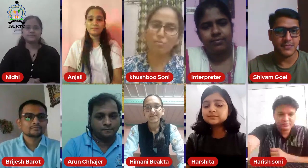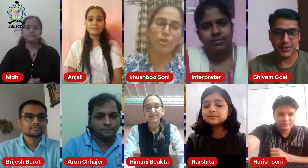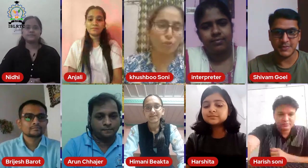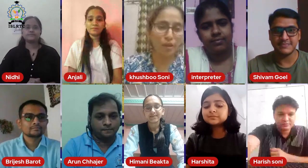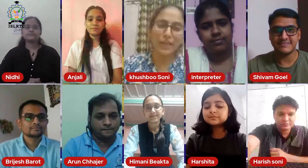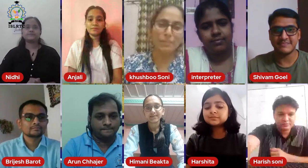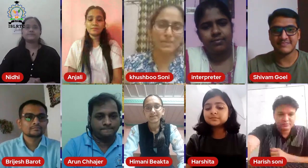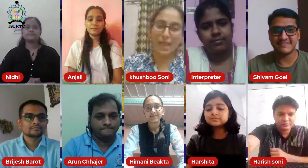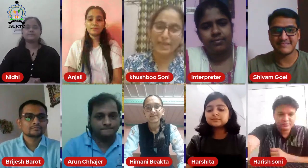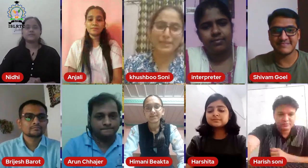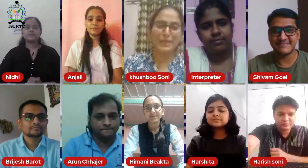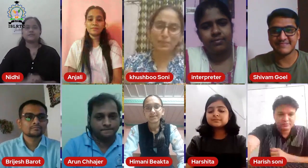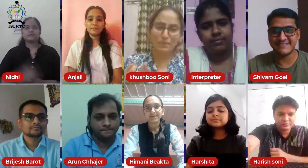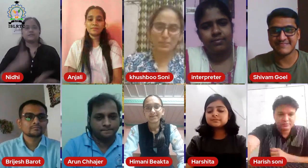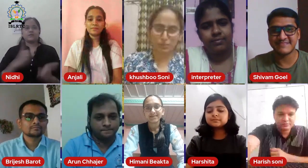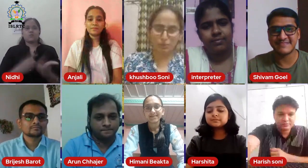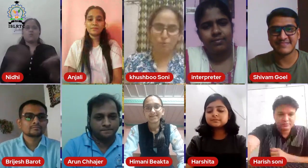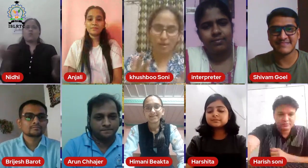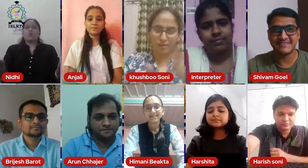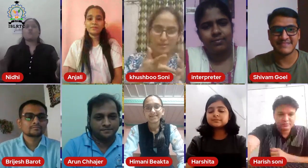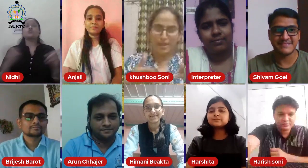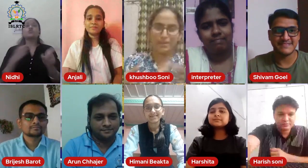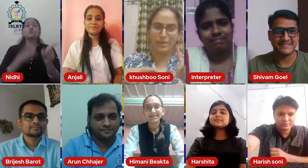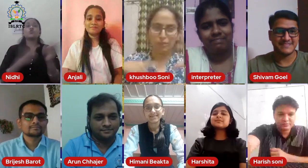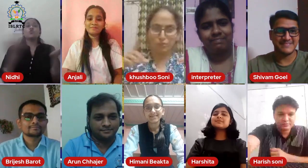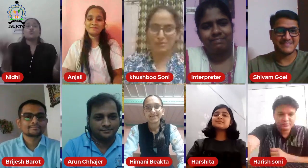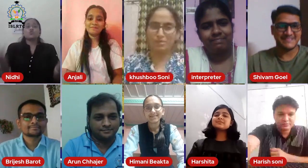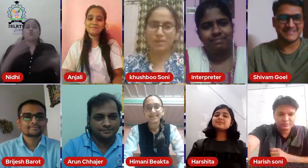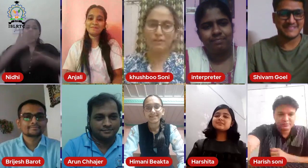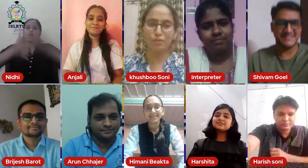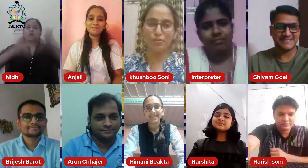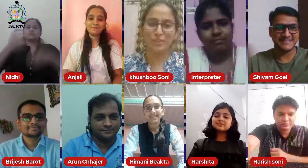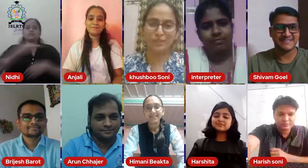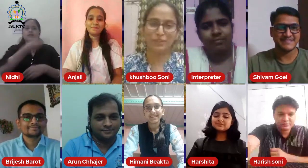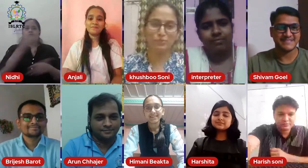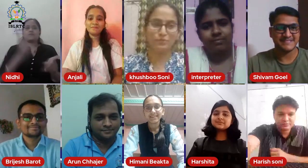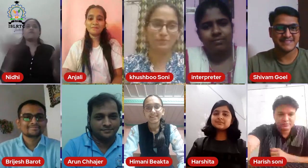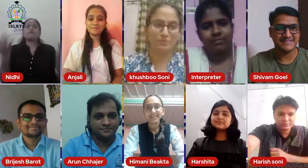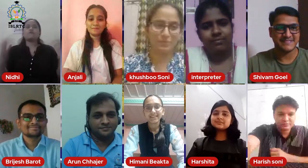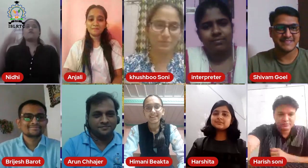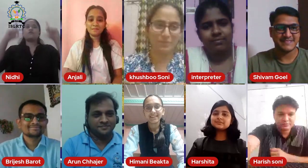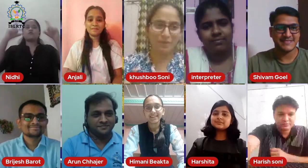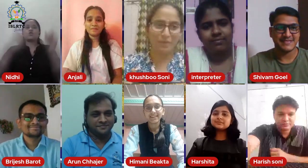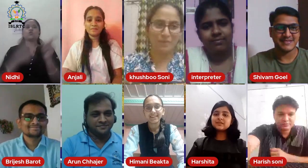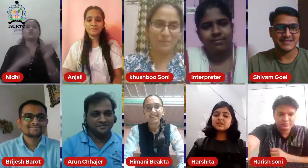सब लोग योगा के एक बार साइन करेंगे प्लीज, योगा का साइन करेंगे तो मैं सबका एक फोटो ले लेती हूँ।